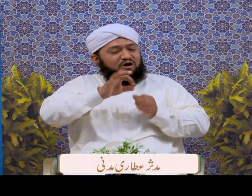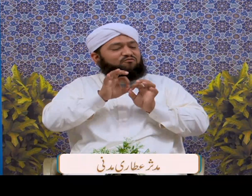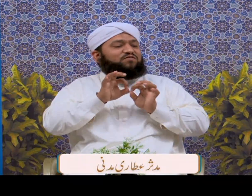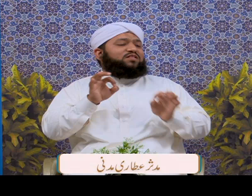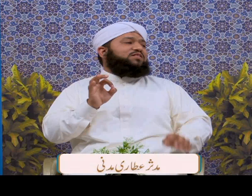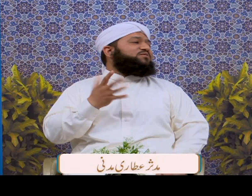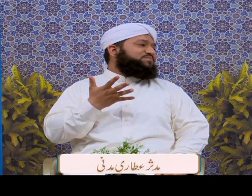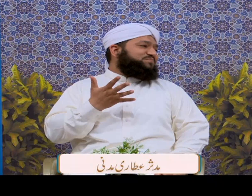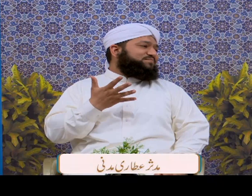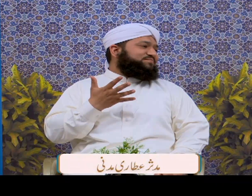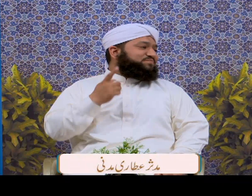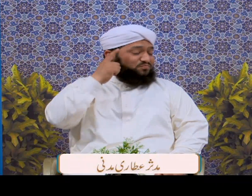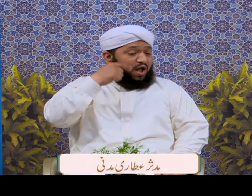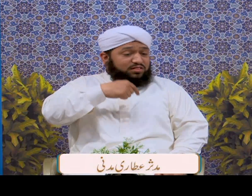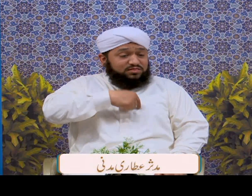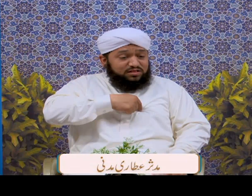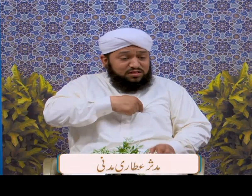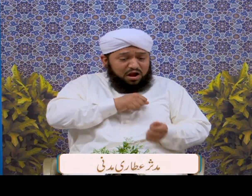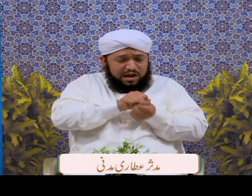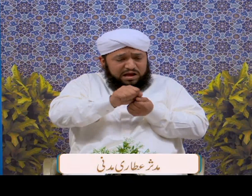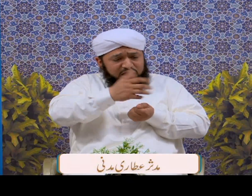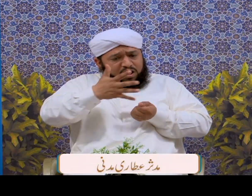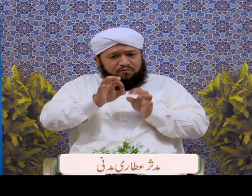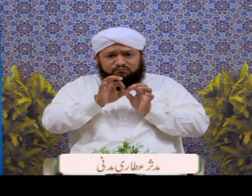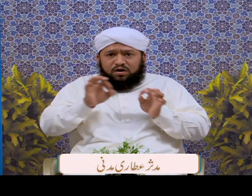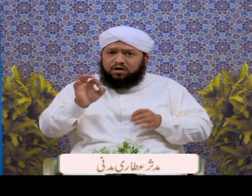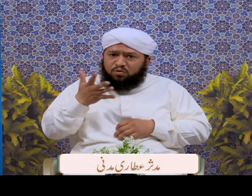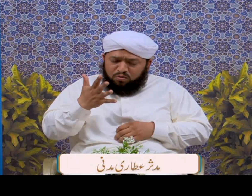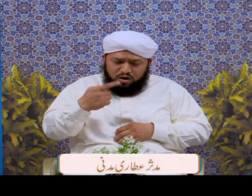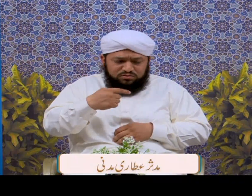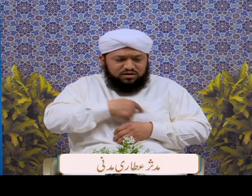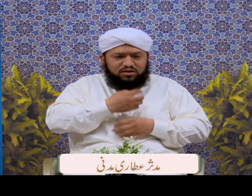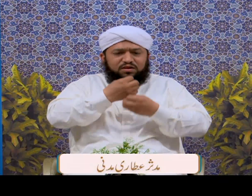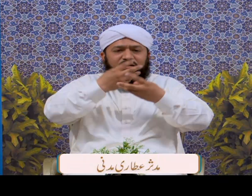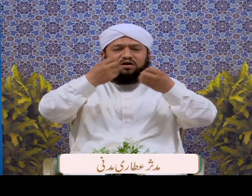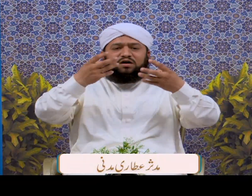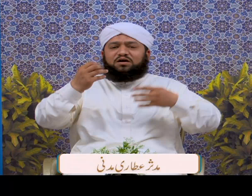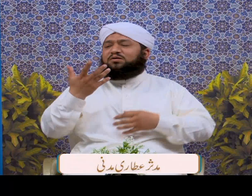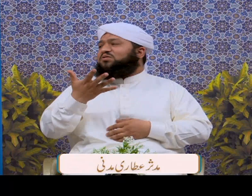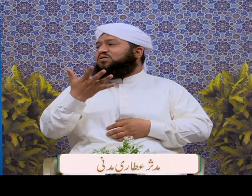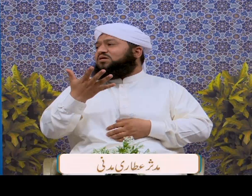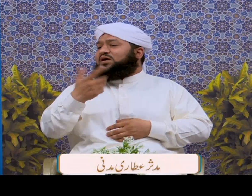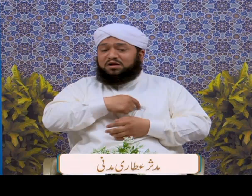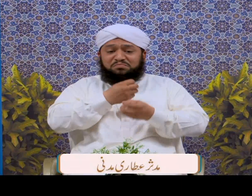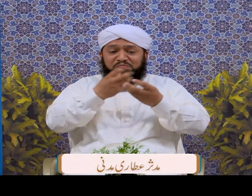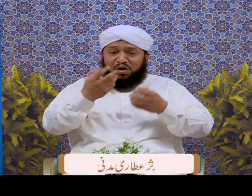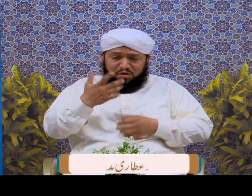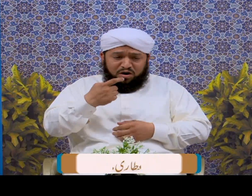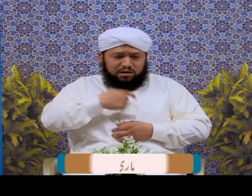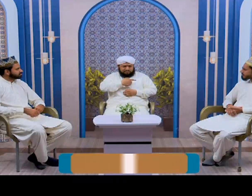ہو پائے گی۔ جب صفائی نہیں ہوگی تو دل چمک نہیں سکے گا، دل نہ چمکا تو اس میں گناہوں سے نفرت پیدا نہیں ہوگی،